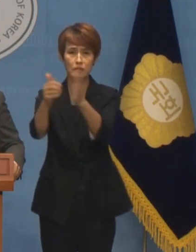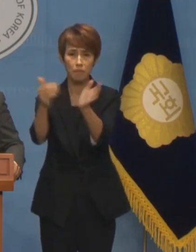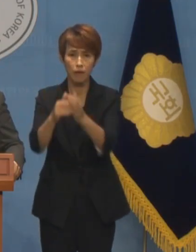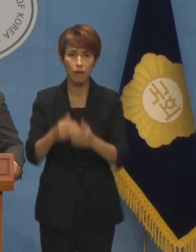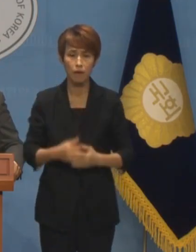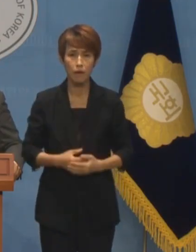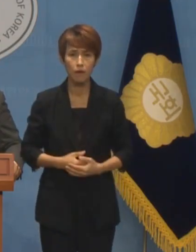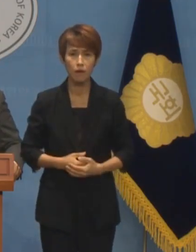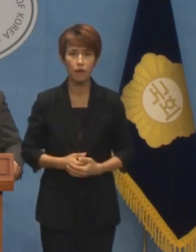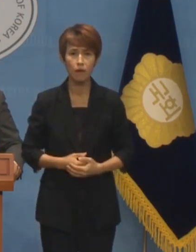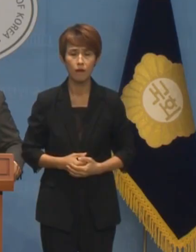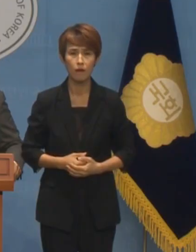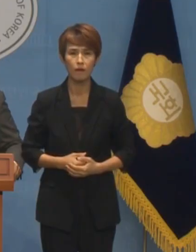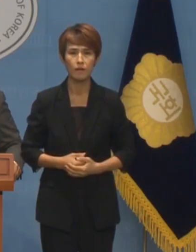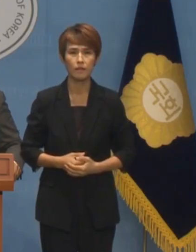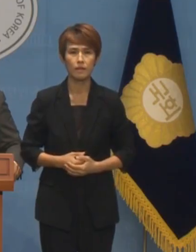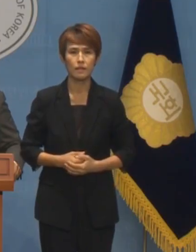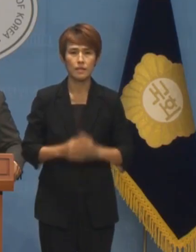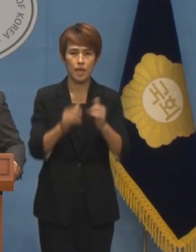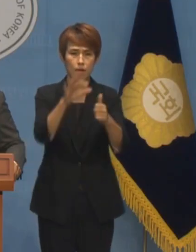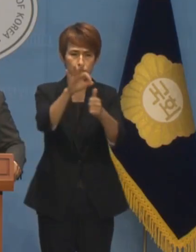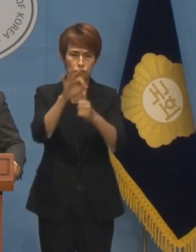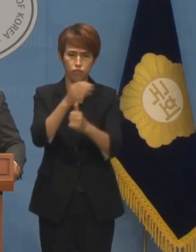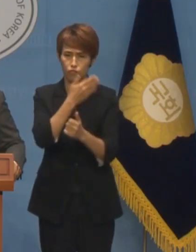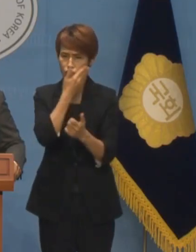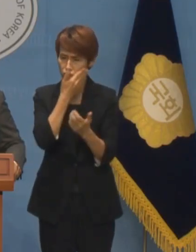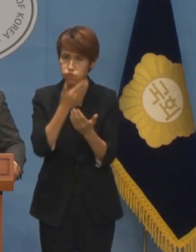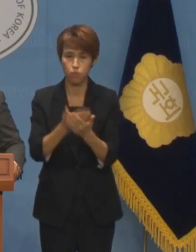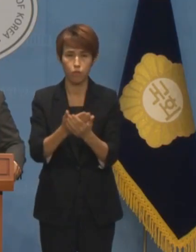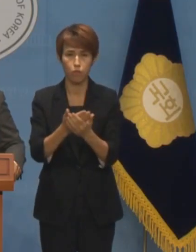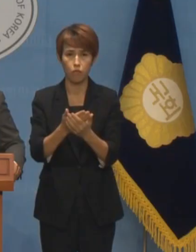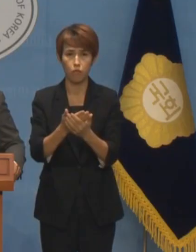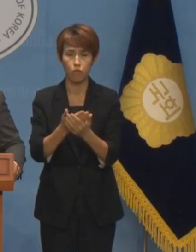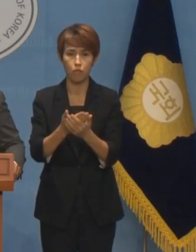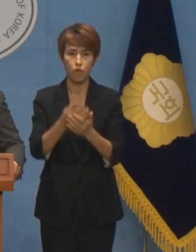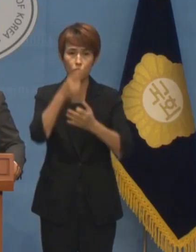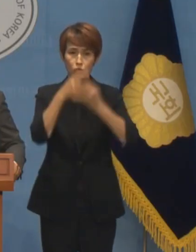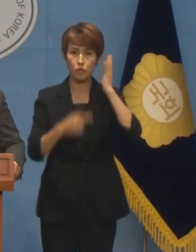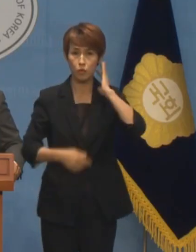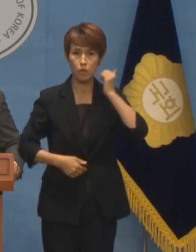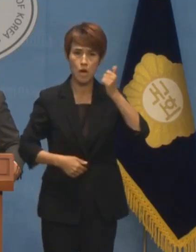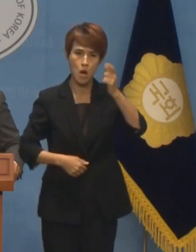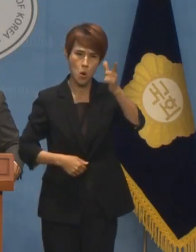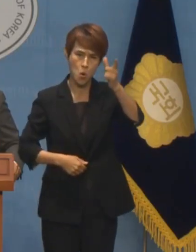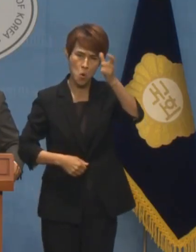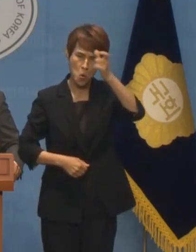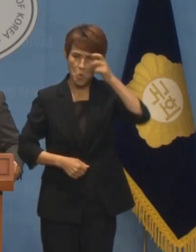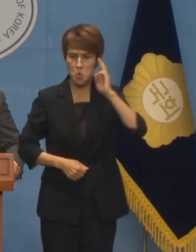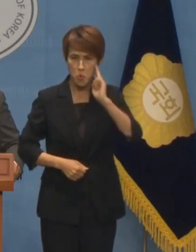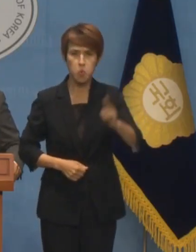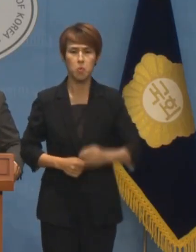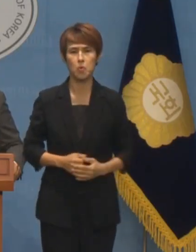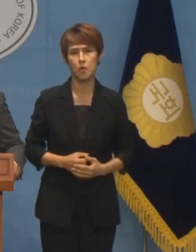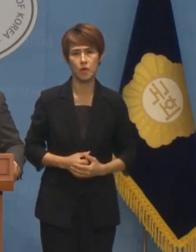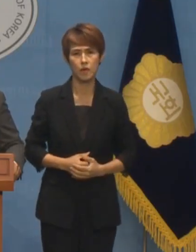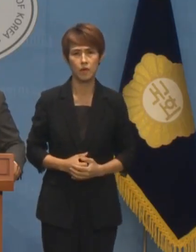나섰습니다. 인사가 만사인데 윤 대통령의 아집은 점입